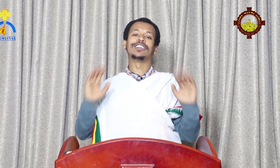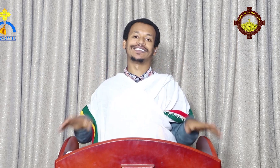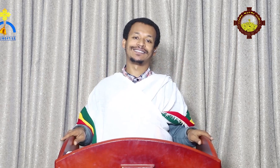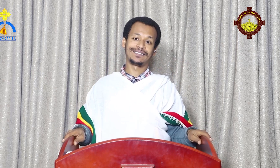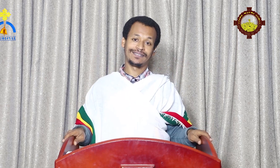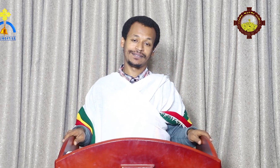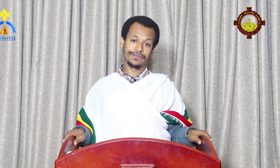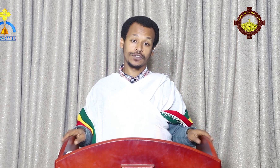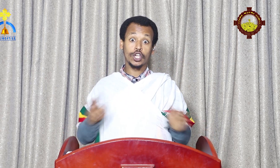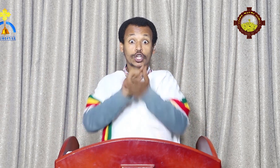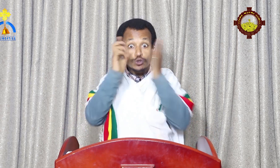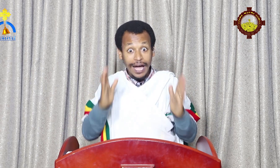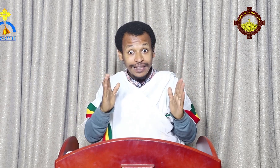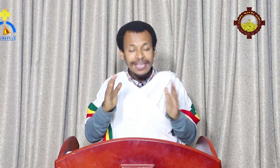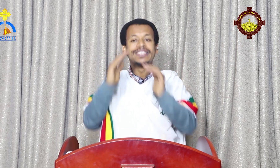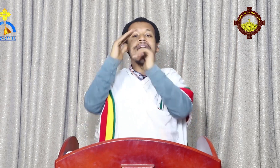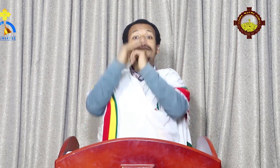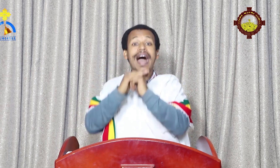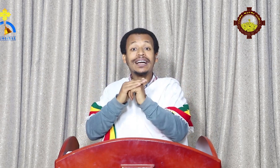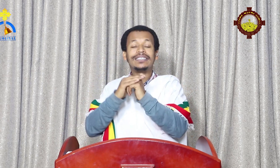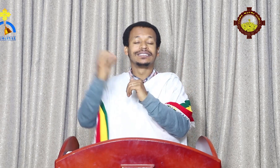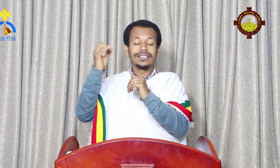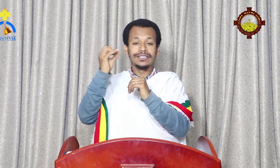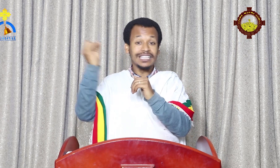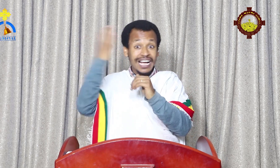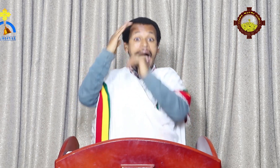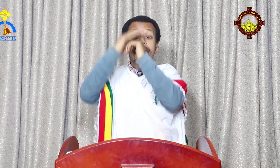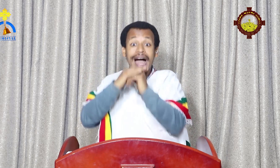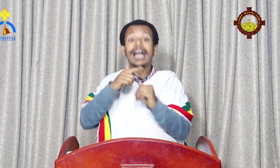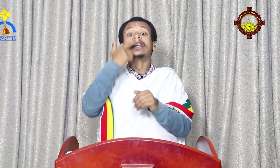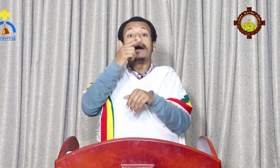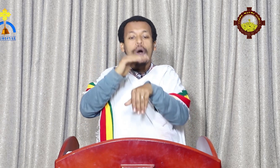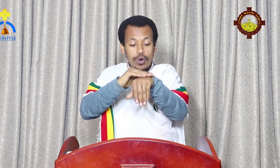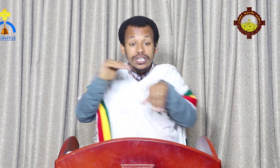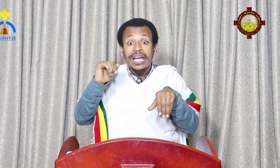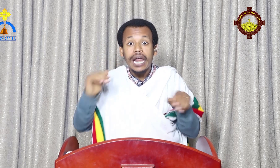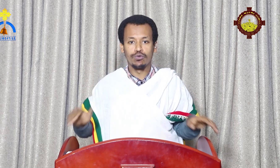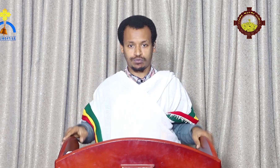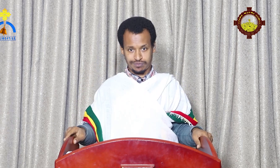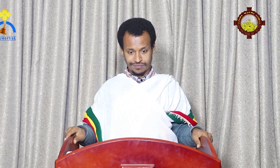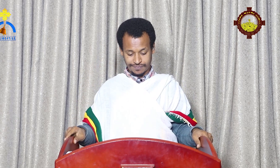እንተማመንባቸዋለን። ቅዱሳን የአምላክ የሰካ አምላክ ተብለው ይጠራሉ።